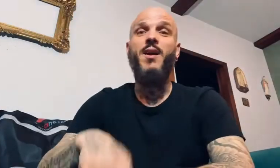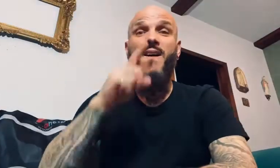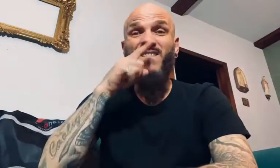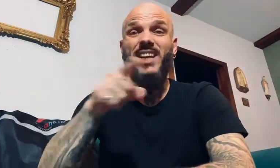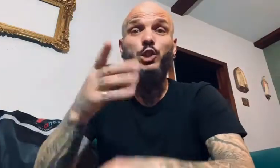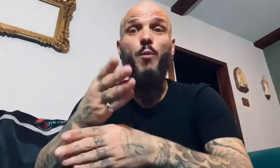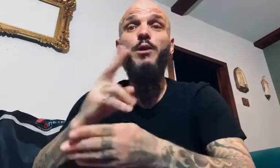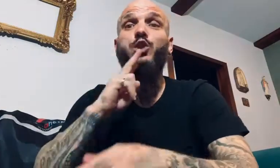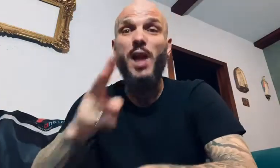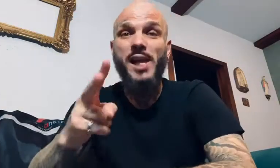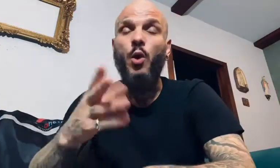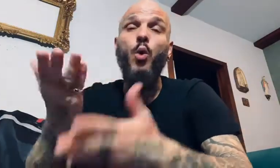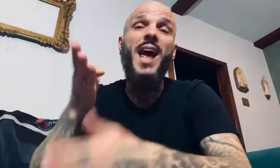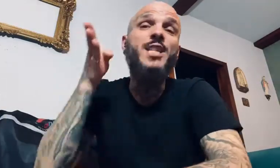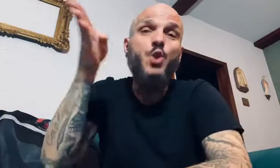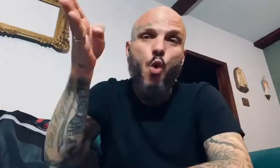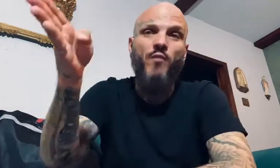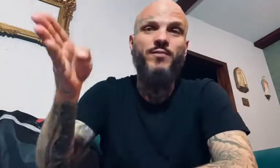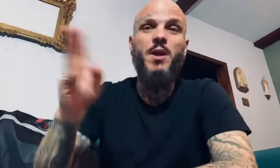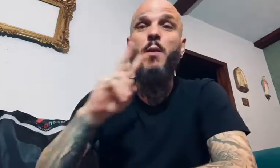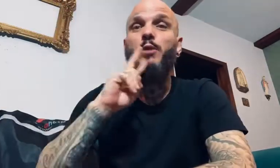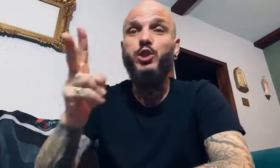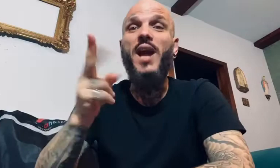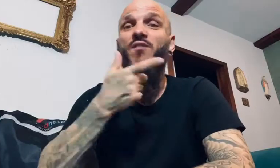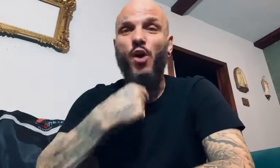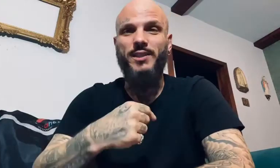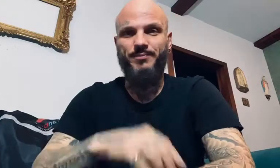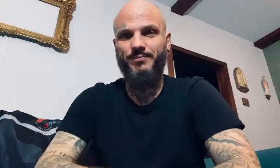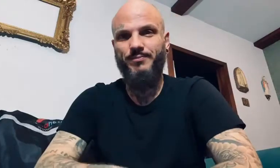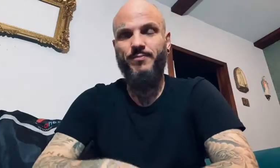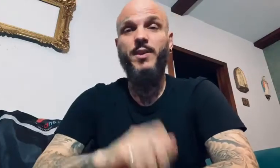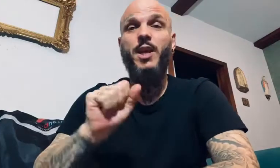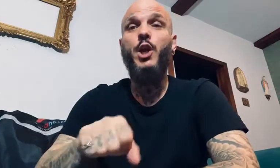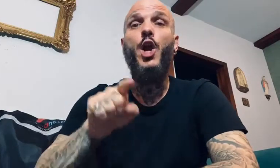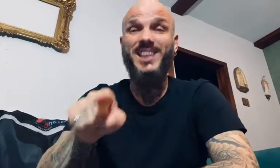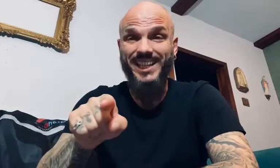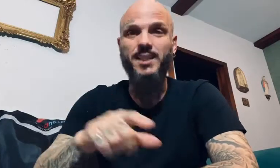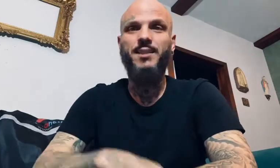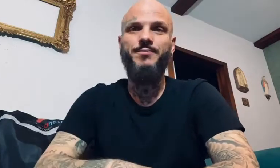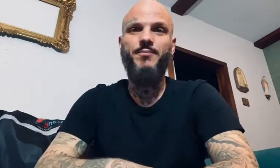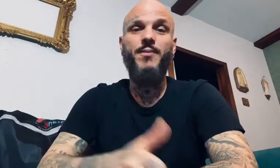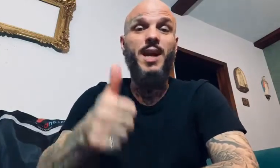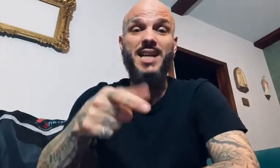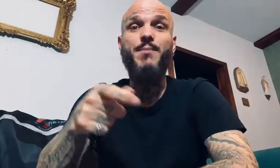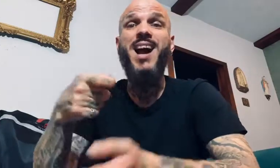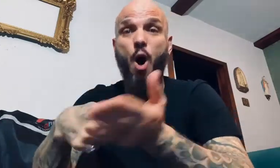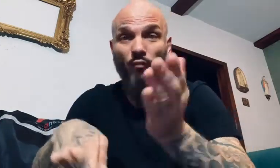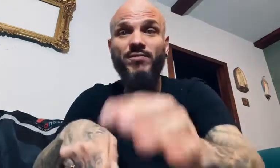Wenn ihr schon bestellt oder in Zukunft bestellen wollt, könnt ihr erstmal kaufen,